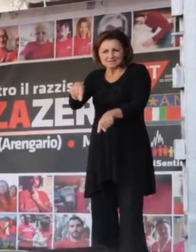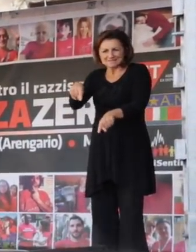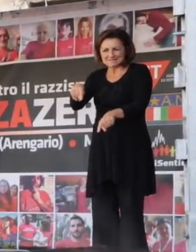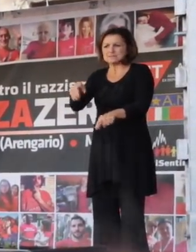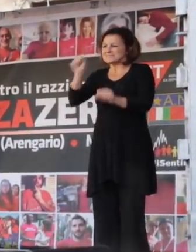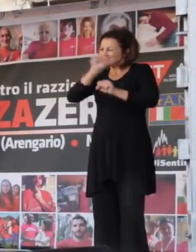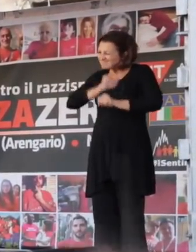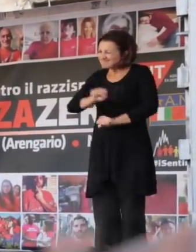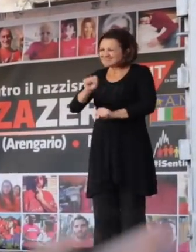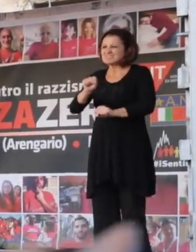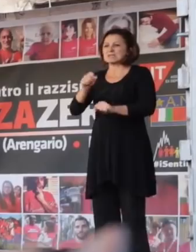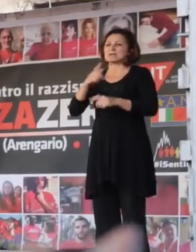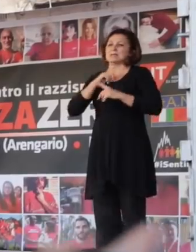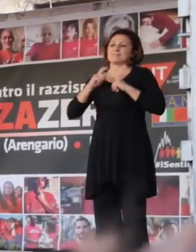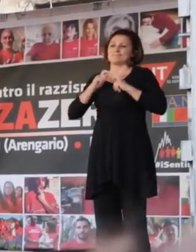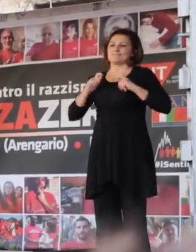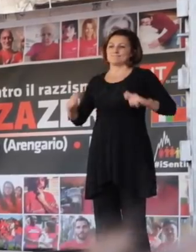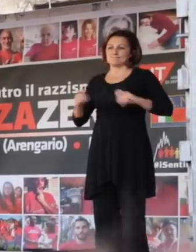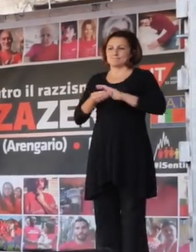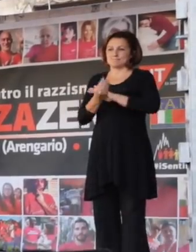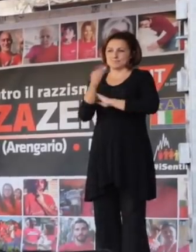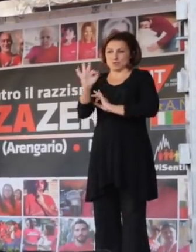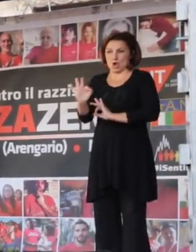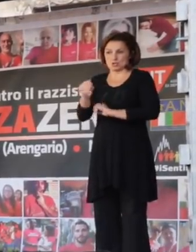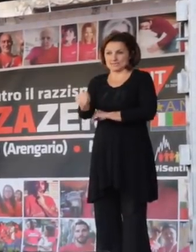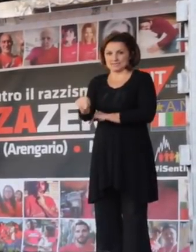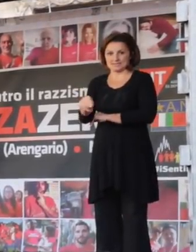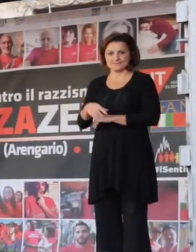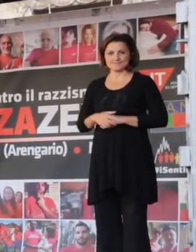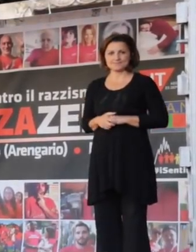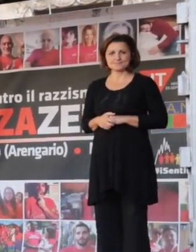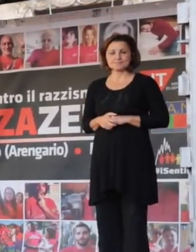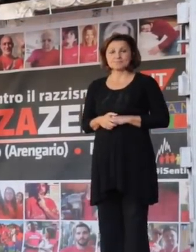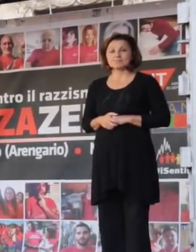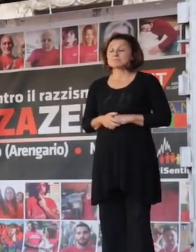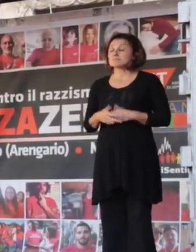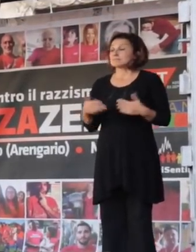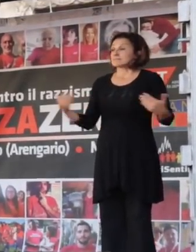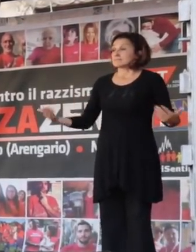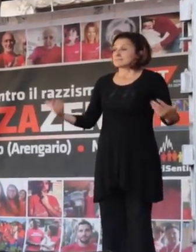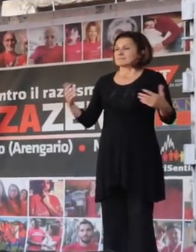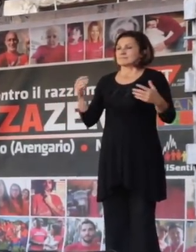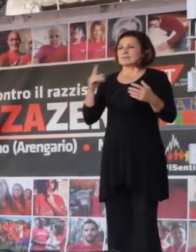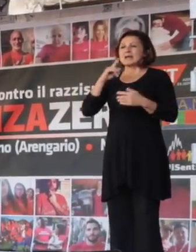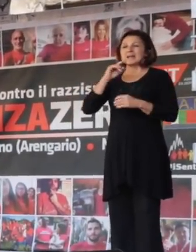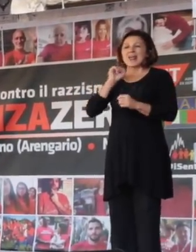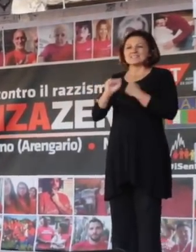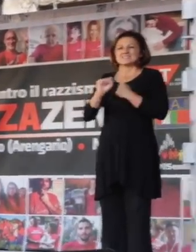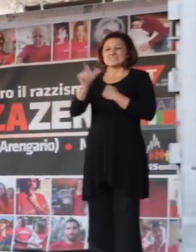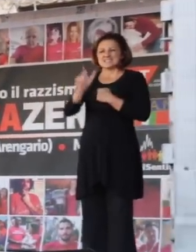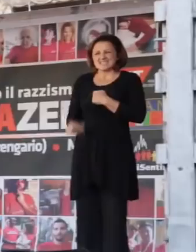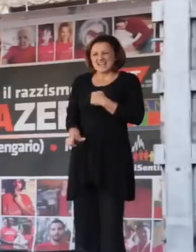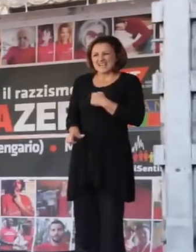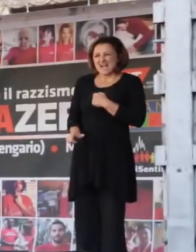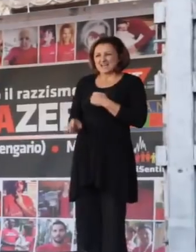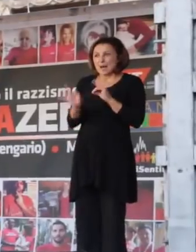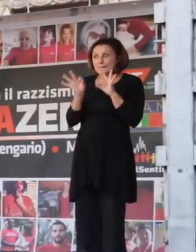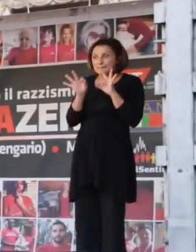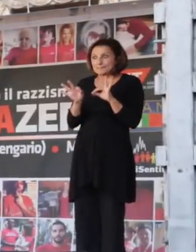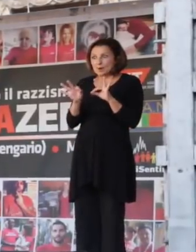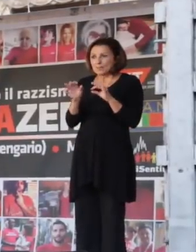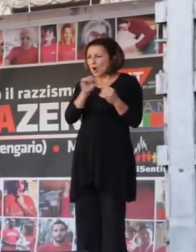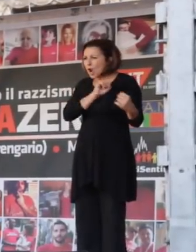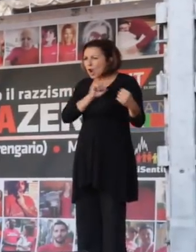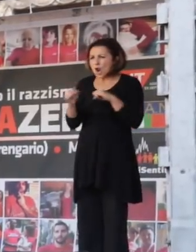E qui analizzare come è stato possibile che la resistenza italiana sia stata una vera lotta di